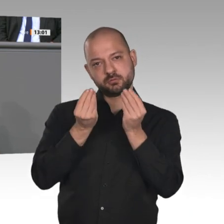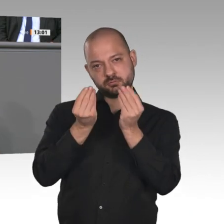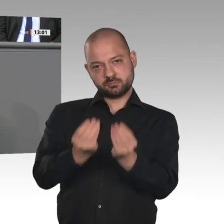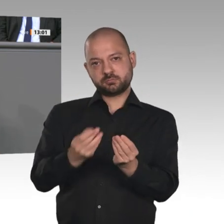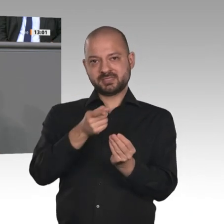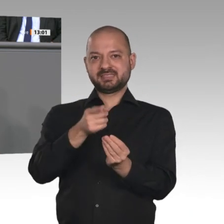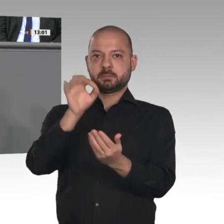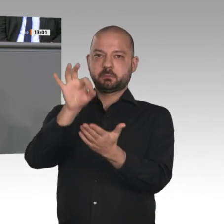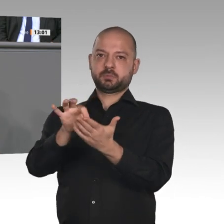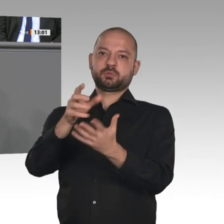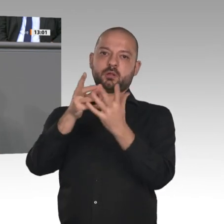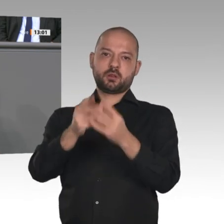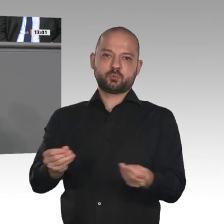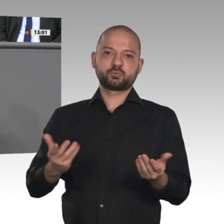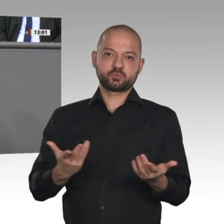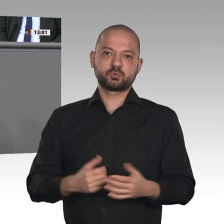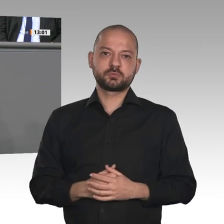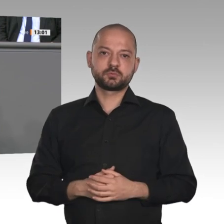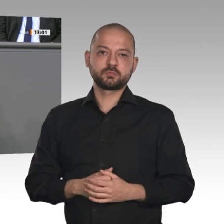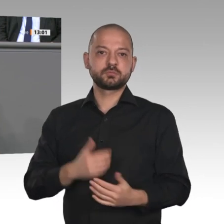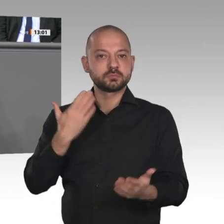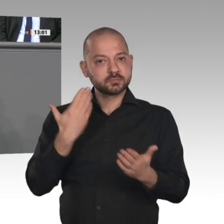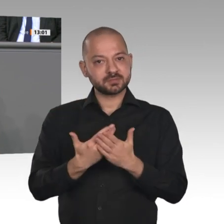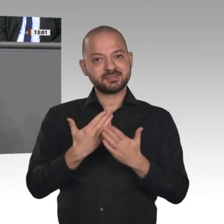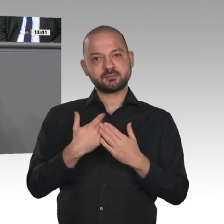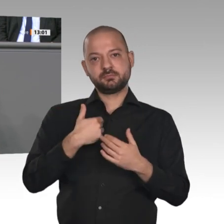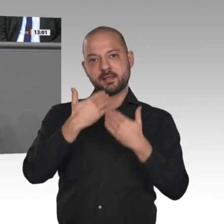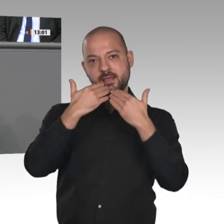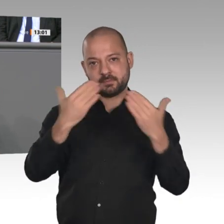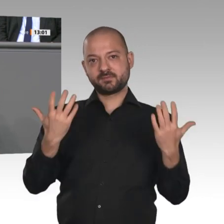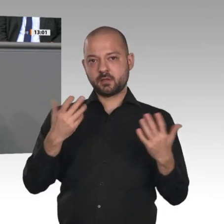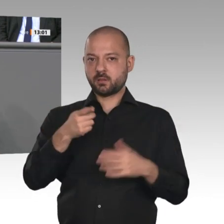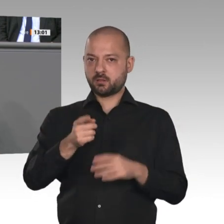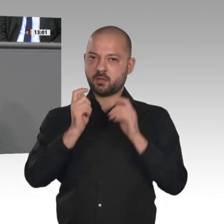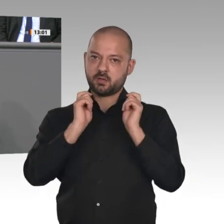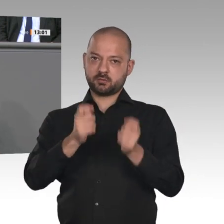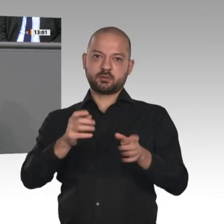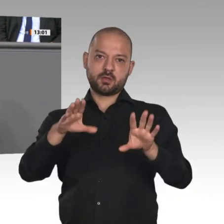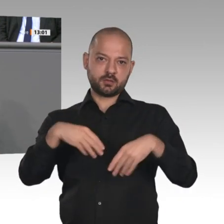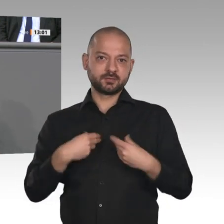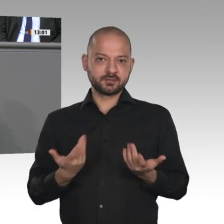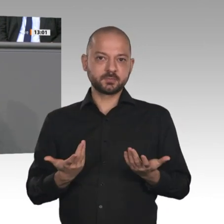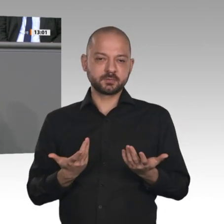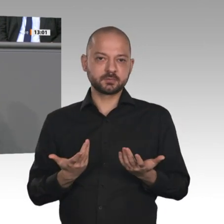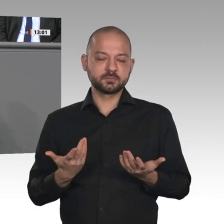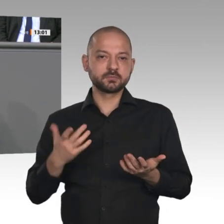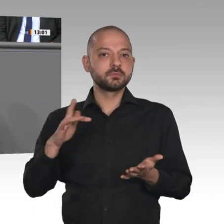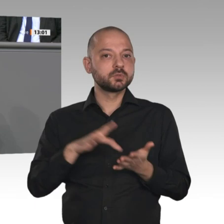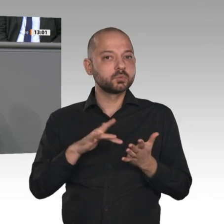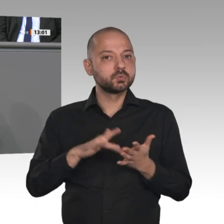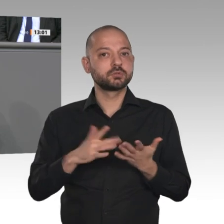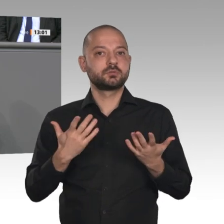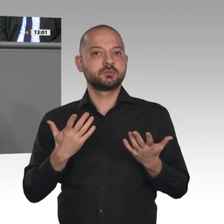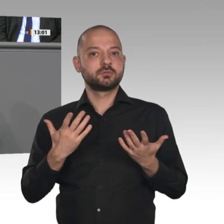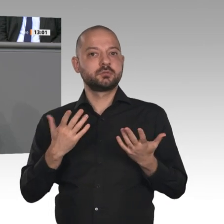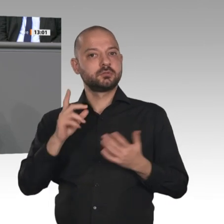Und das ist genau das, was im Antrag der FDP enthalten ist. Deswegen empfehle ich Ihnen, diesen Antrag anzunehmen, weil